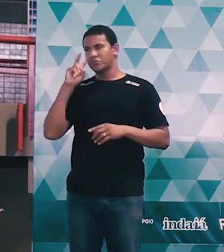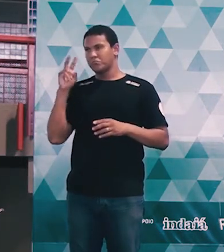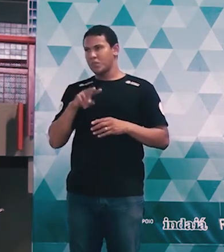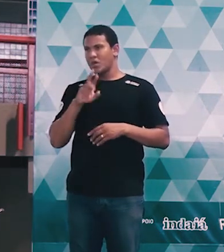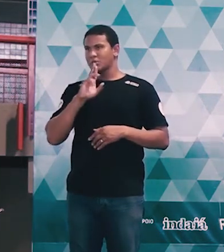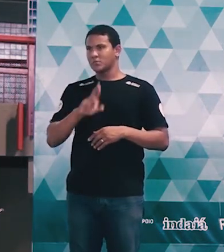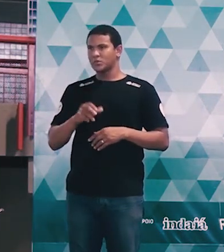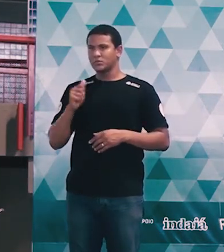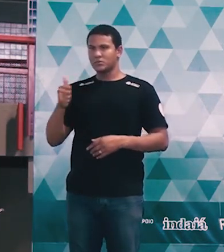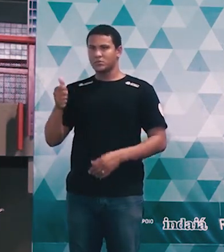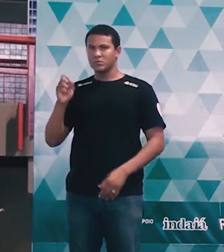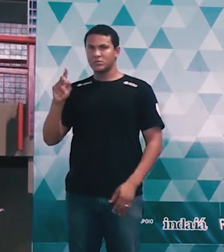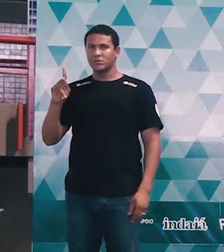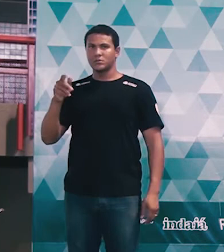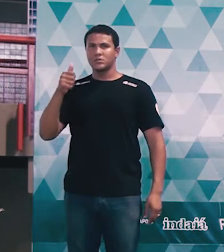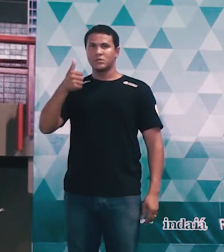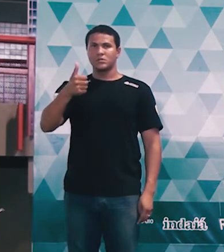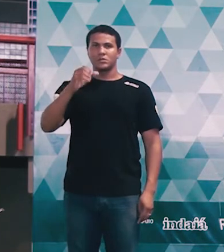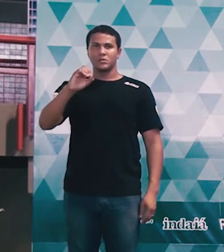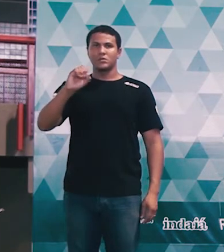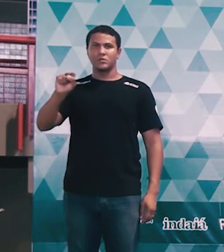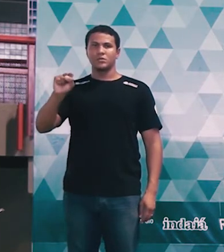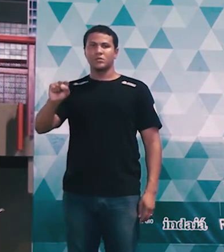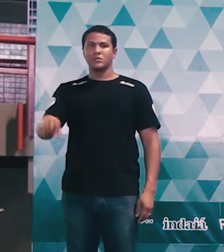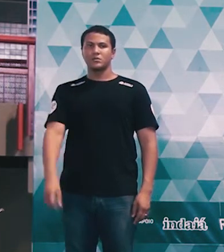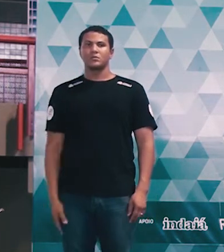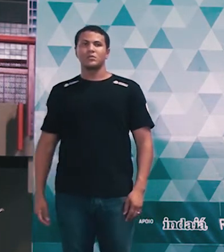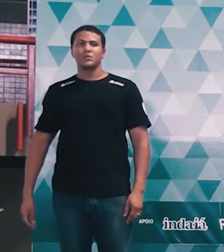ó, 108. Resposta final.